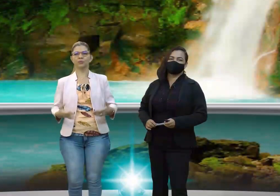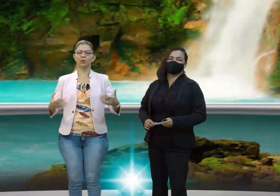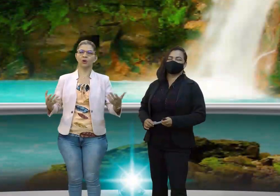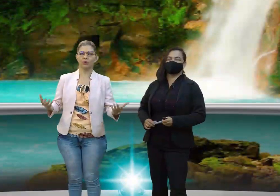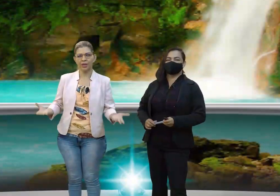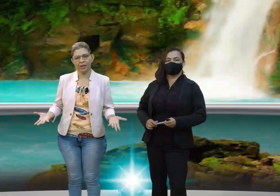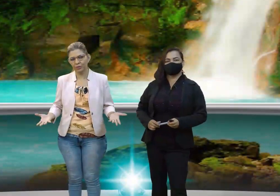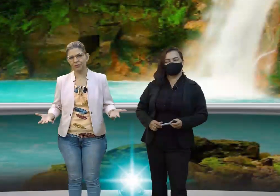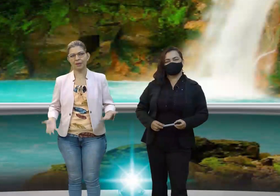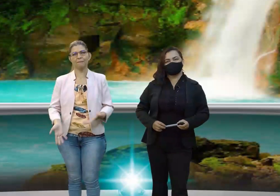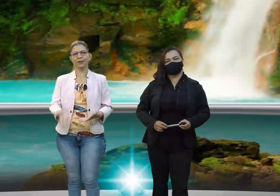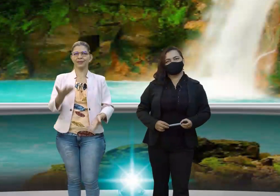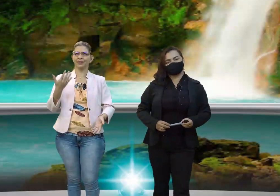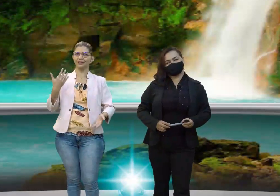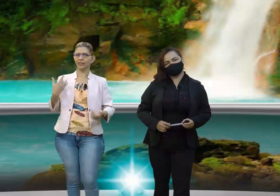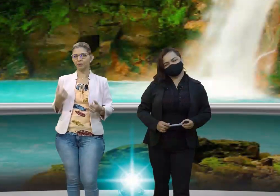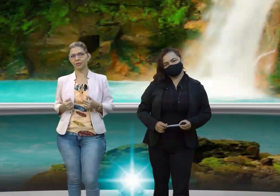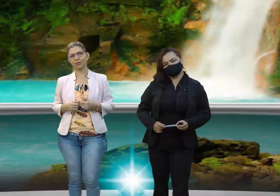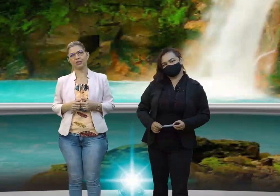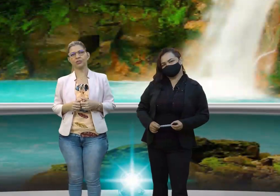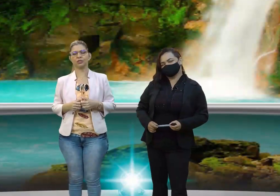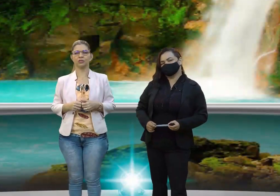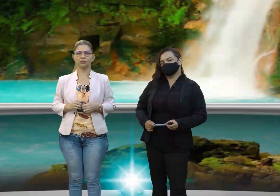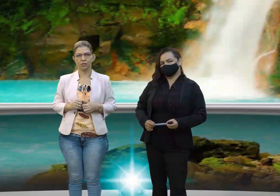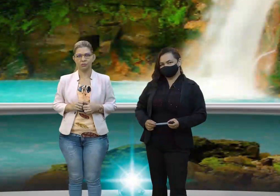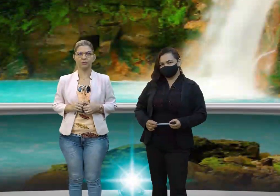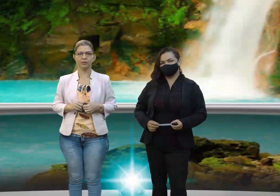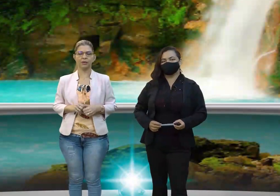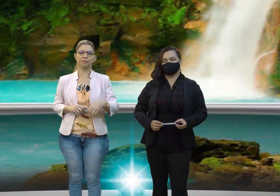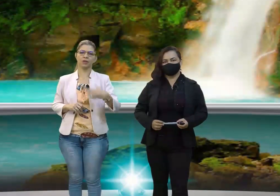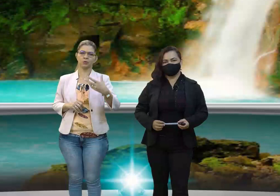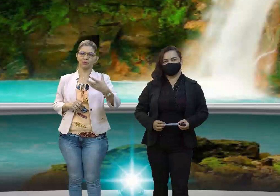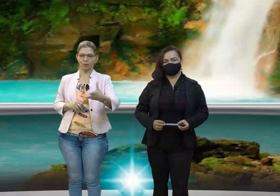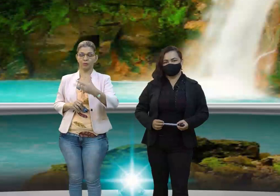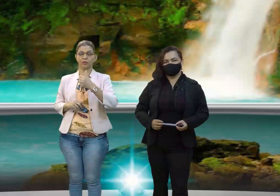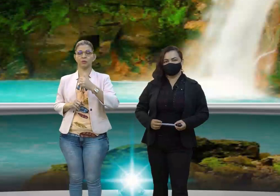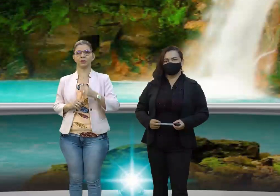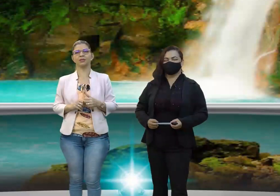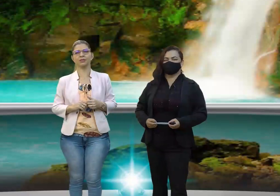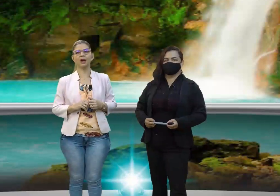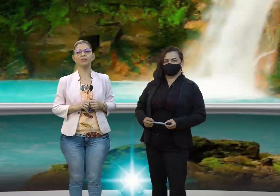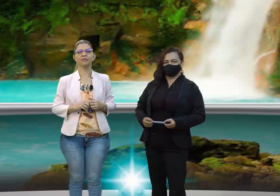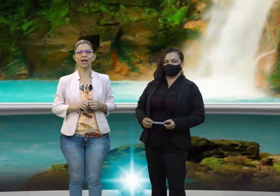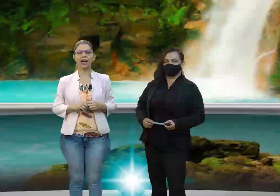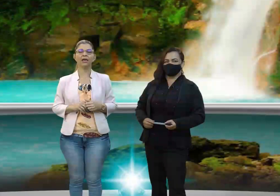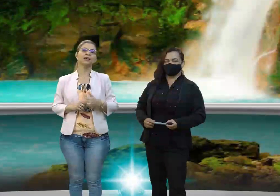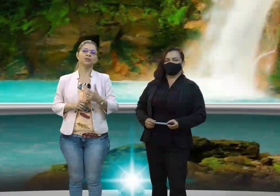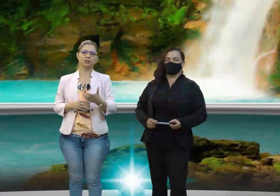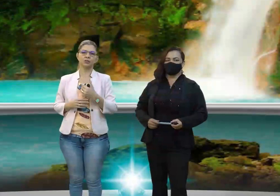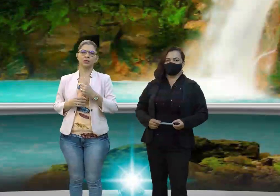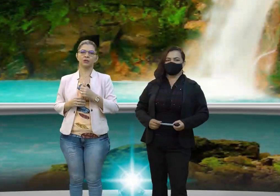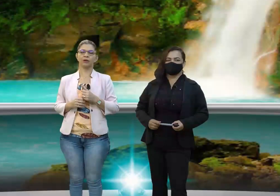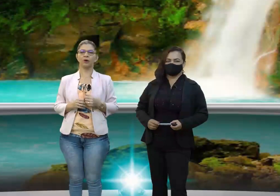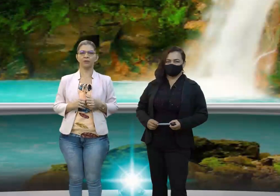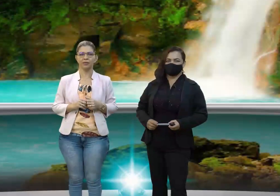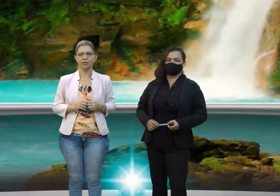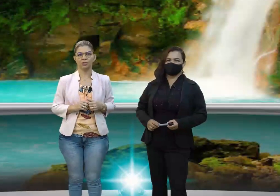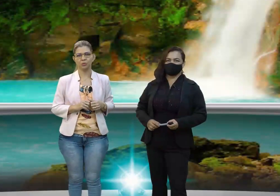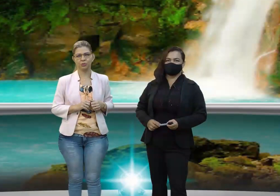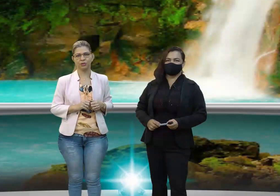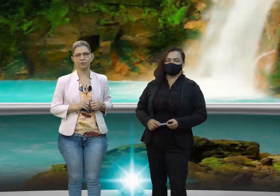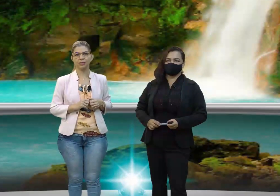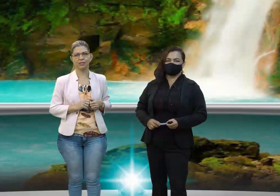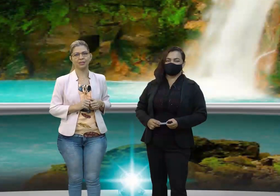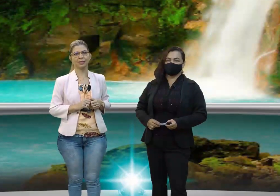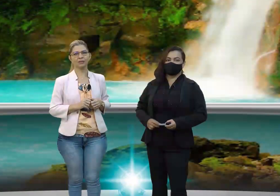aprendido. Qualquer dúvida, manda aqui pra gente que nós vamos responder. Pede pro professor presencial enviar. Nós vamos ter o maior prazer